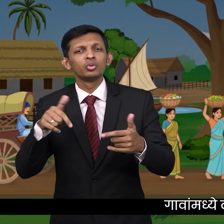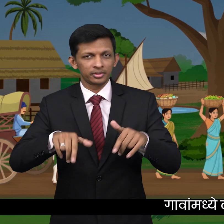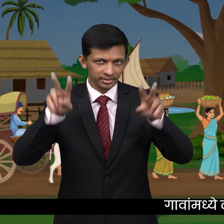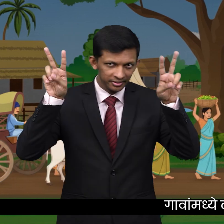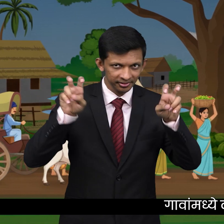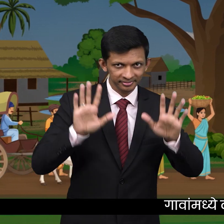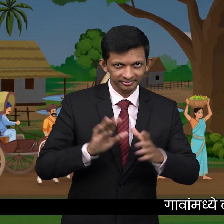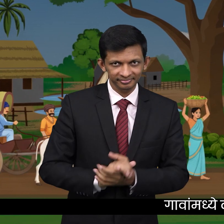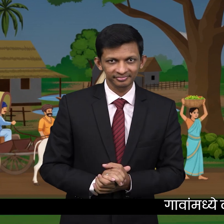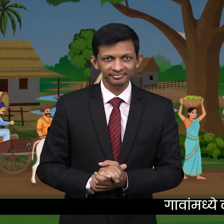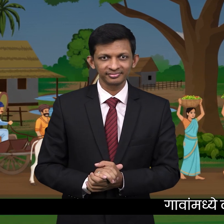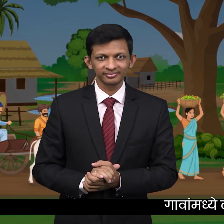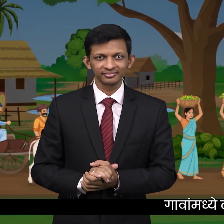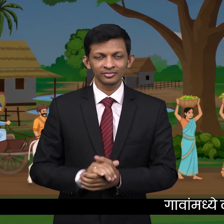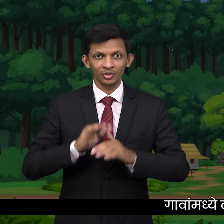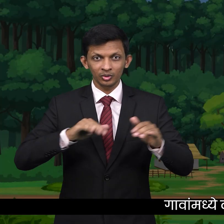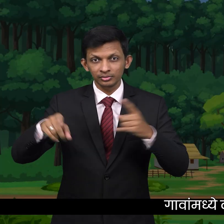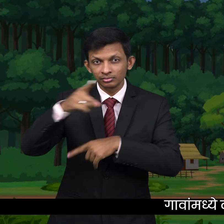प्रवास करतात.